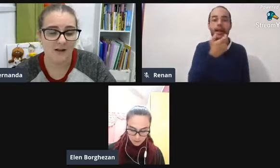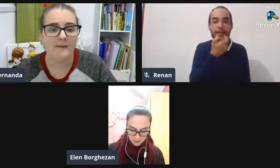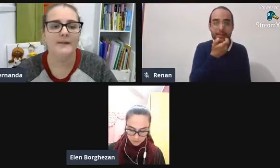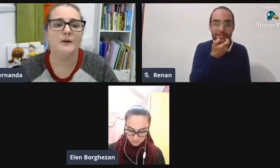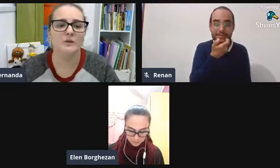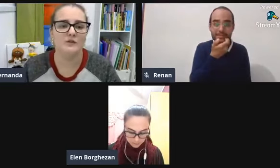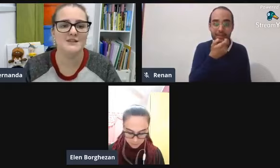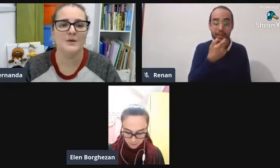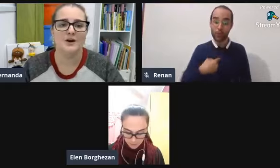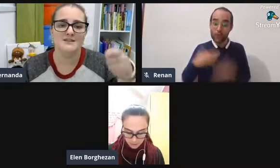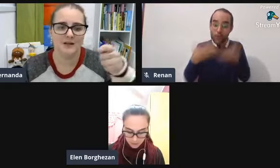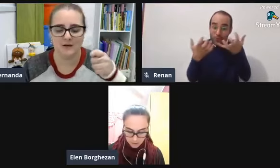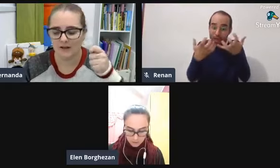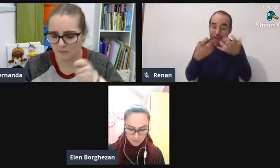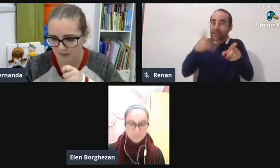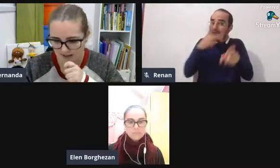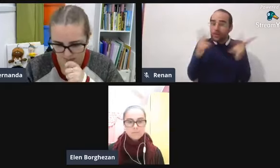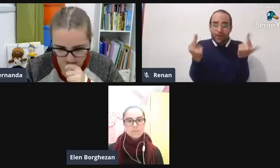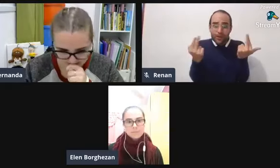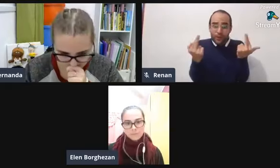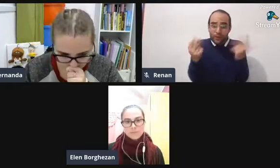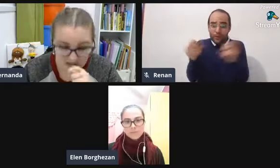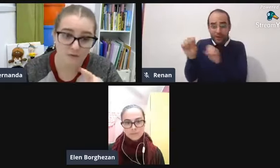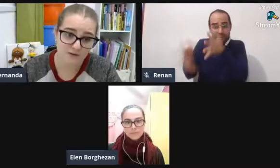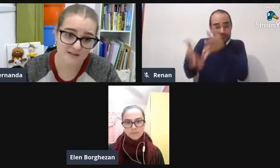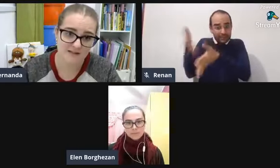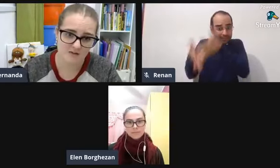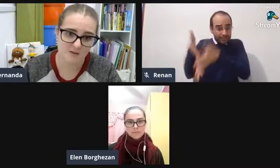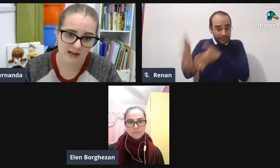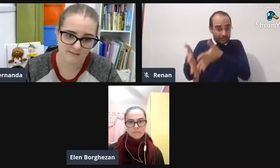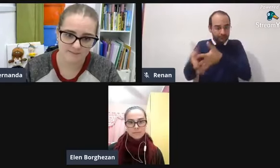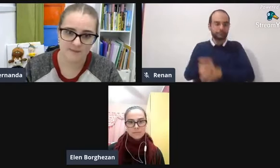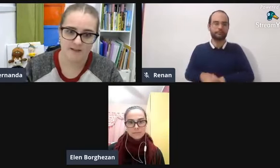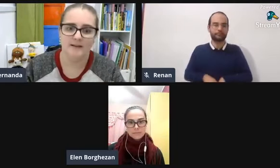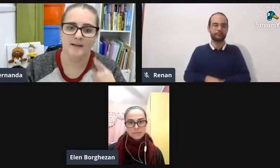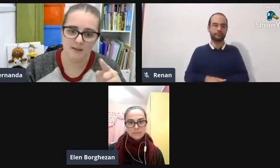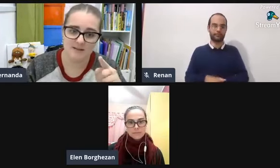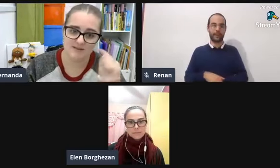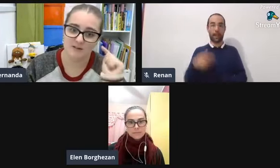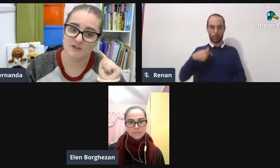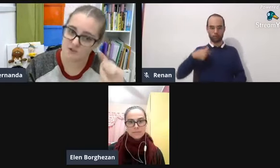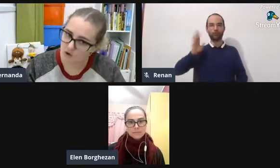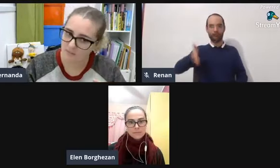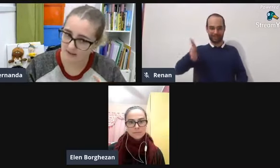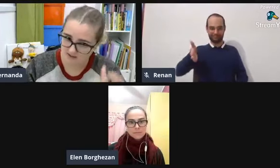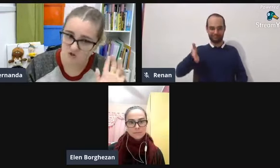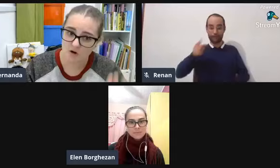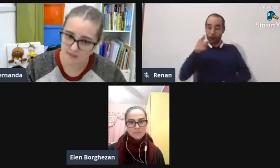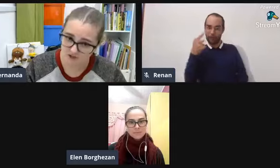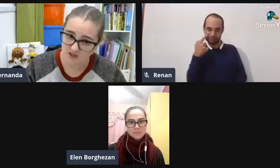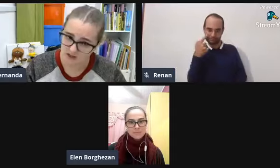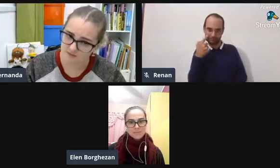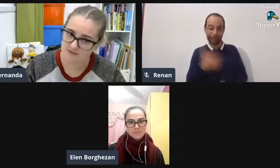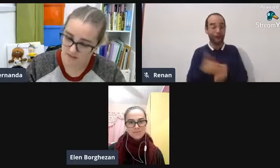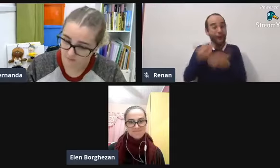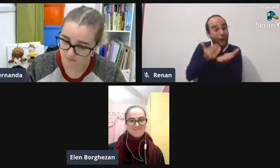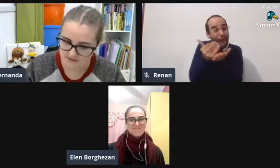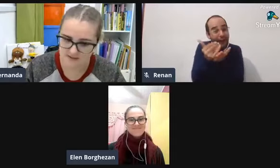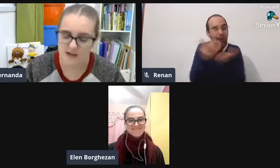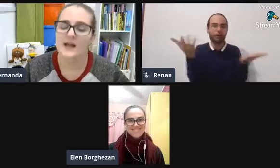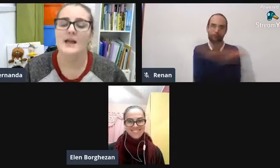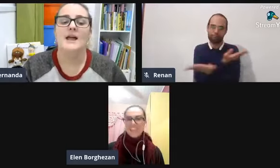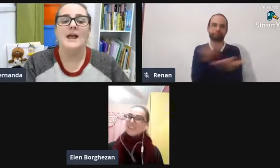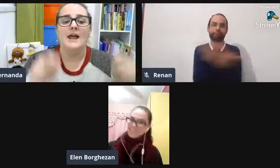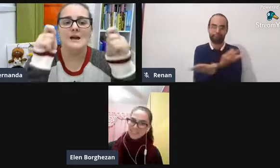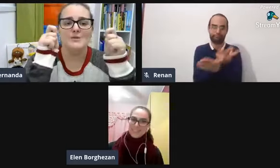ensinada. Não que você mostre. Eu lembro da época, eu fiz isso, tá? Né? Mas quando a gente começa, a gente comete erros. Eu